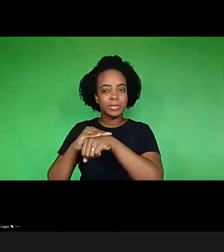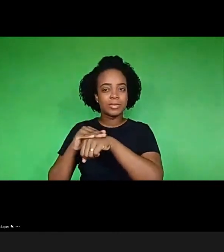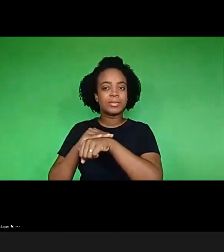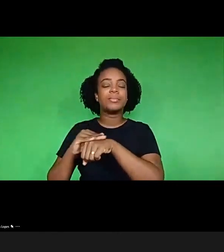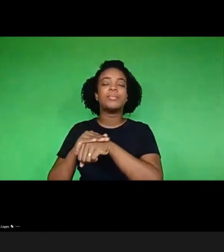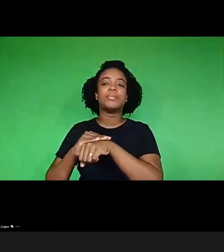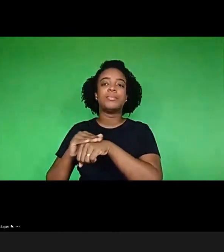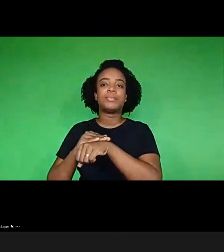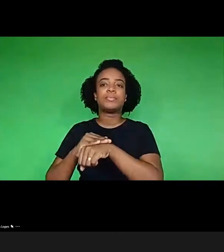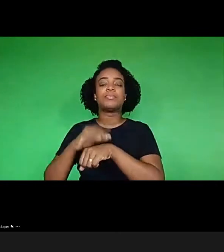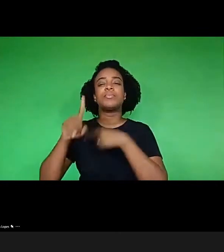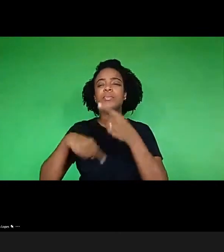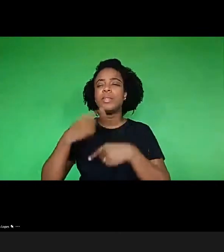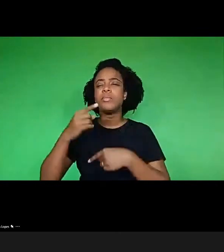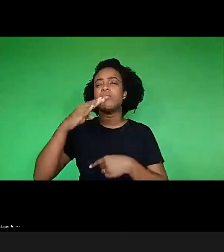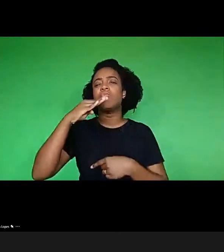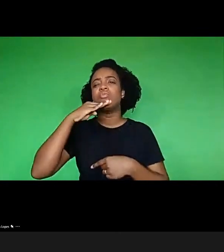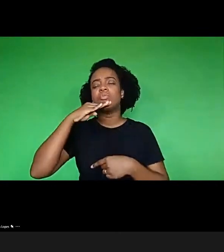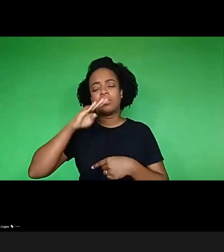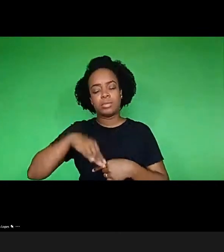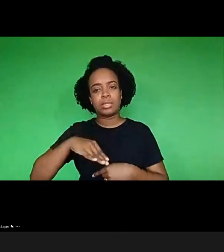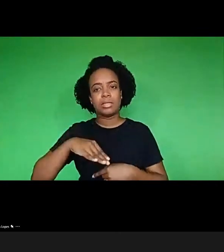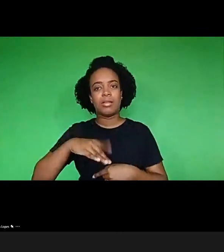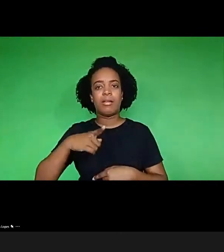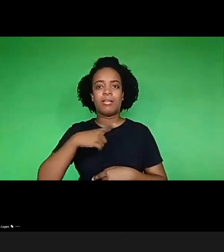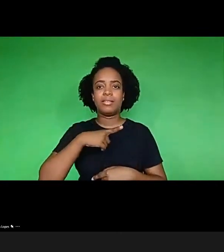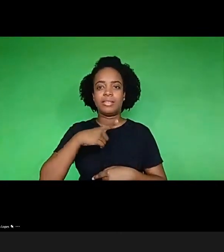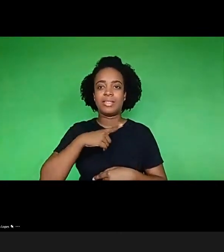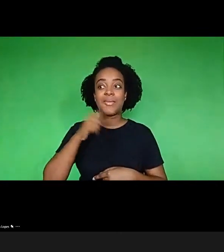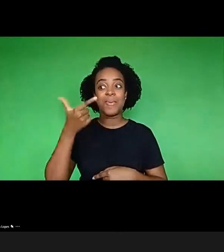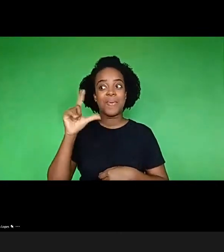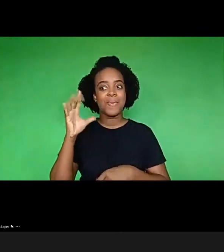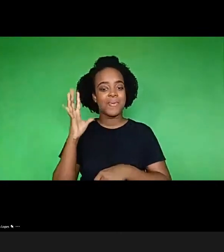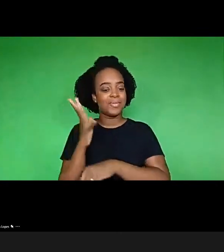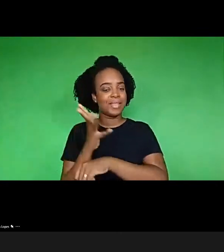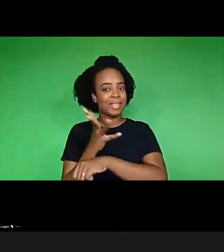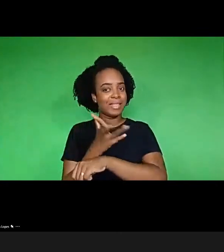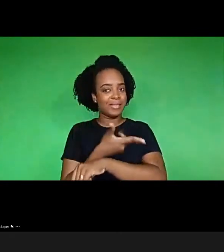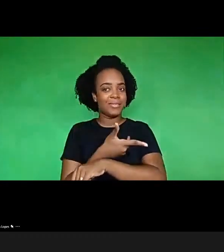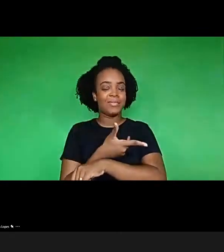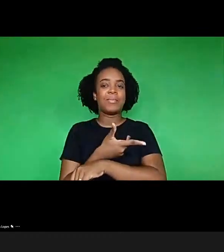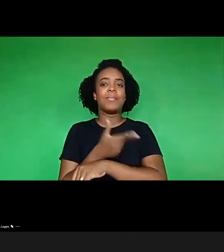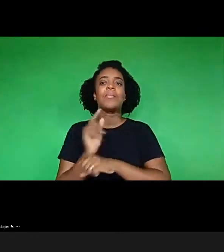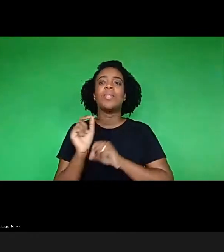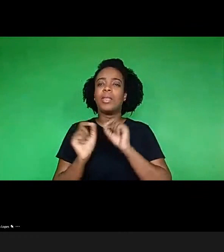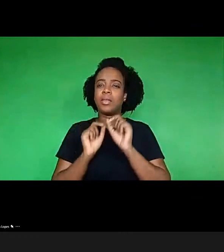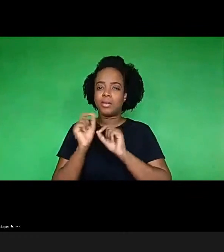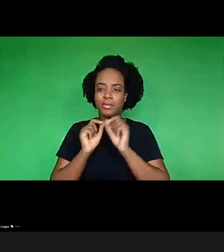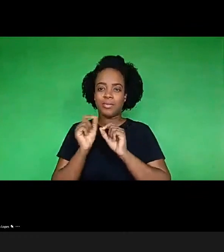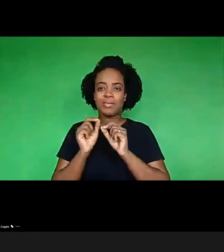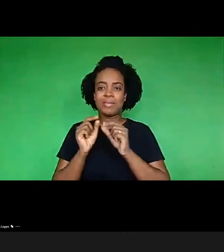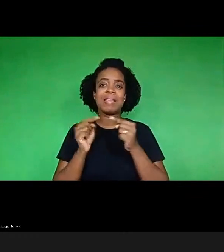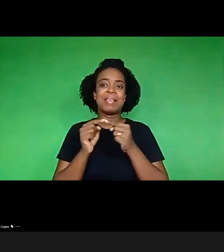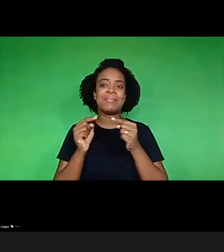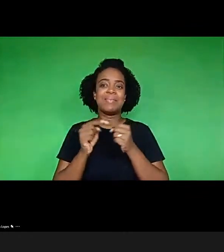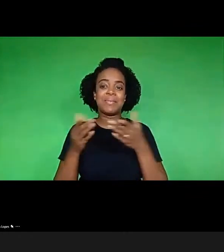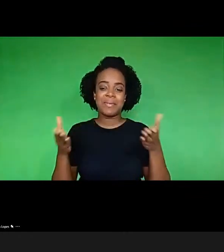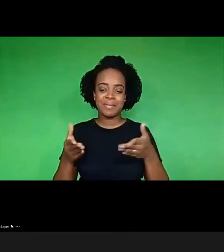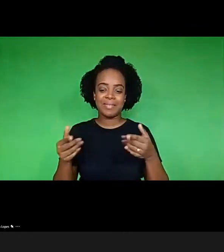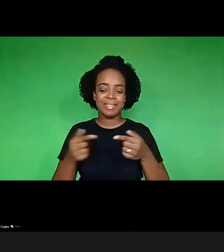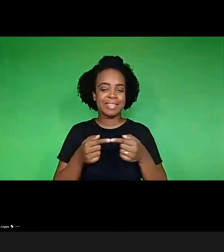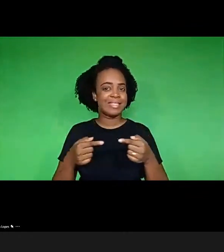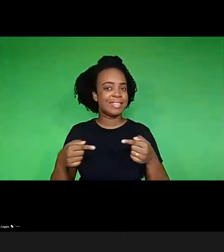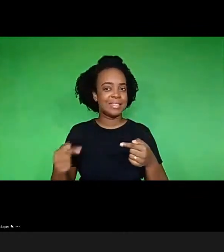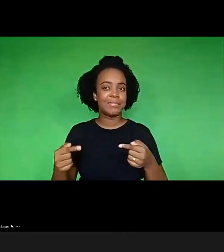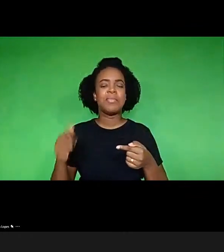À tarde vai ter um outro evento que Casou de acontecer nessa semana, achei que